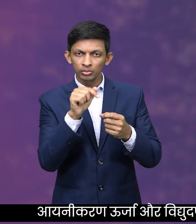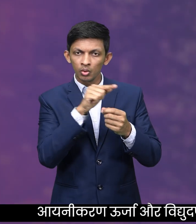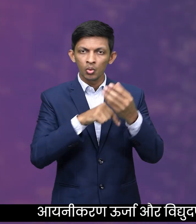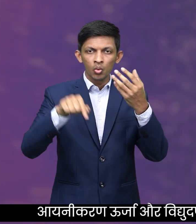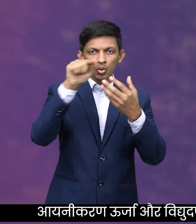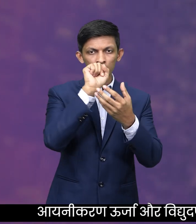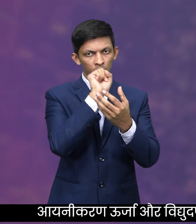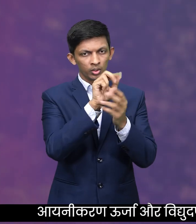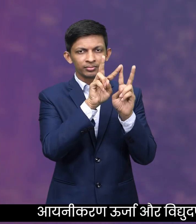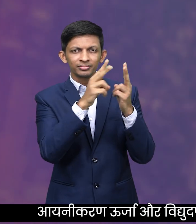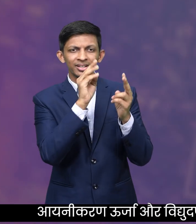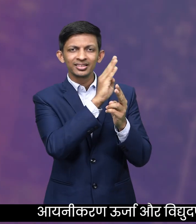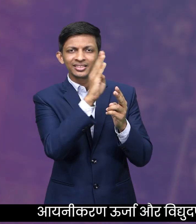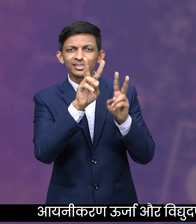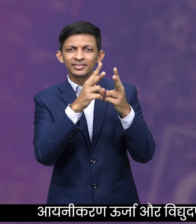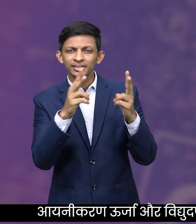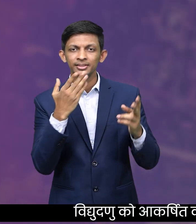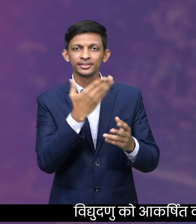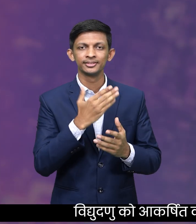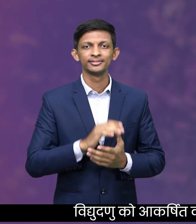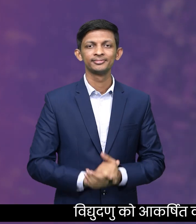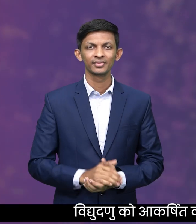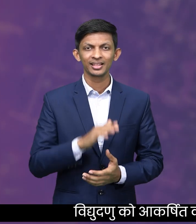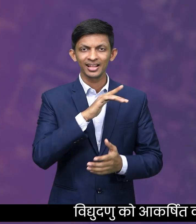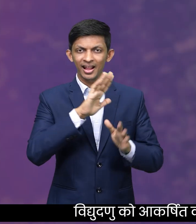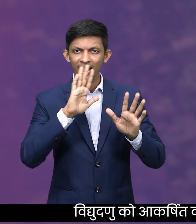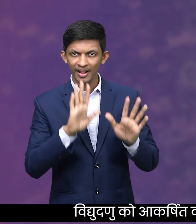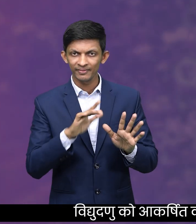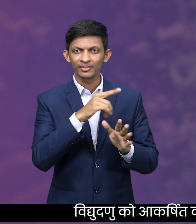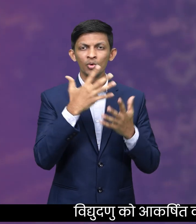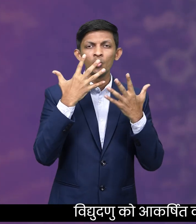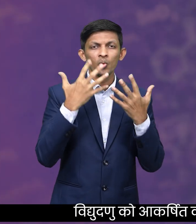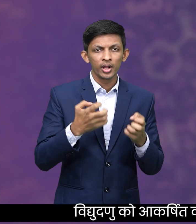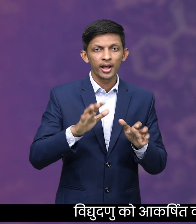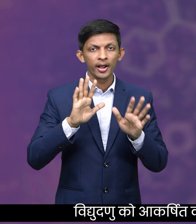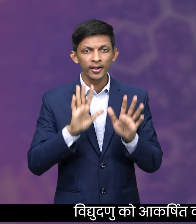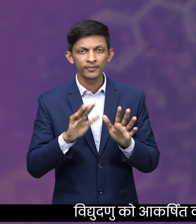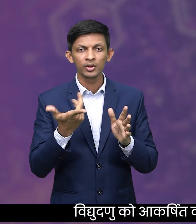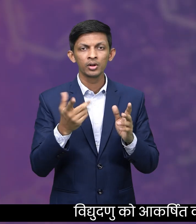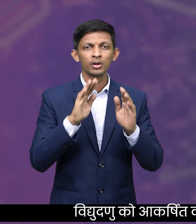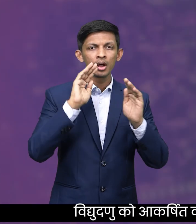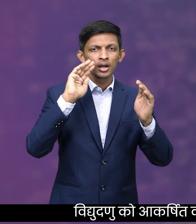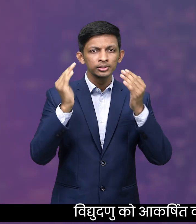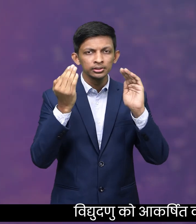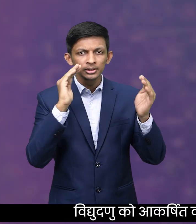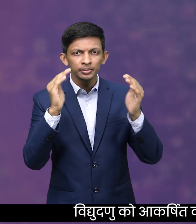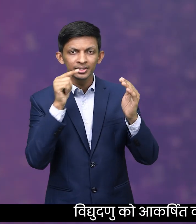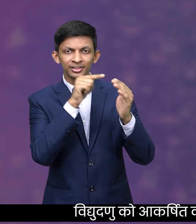पृथक परमाणुओं के गुण हैं। विद्युत अणु को आकर्षित करने के लिए तत्वों की क्षमताओं